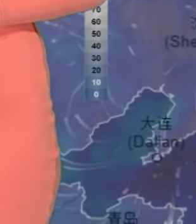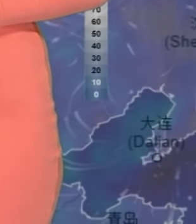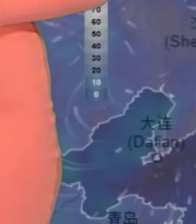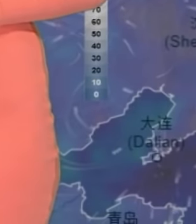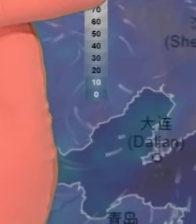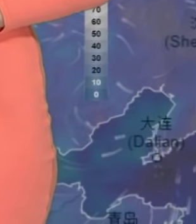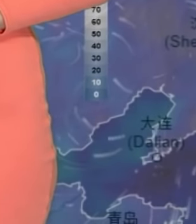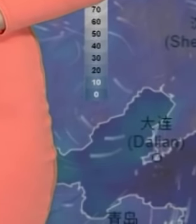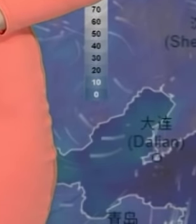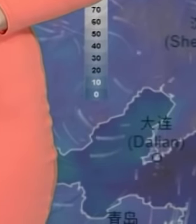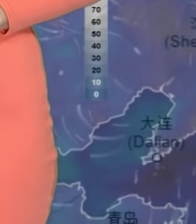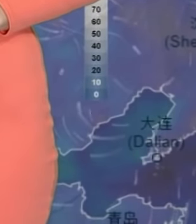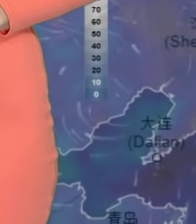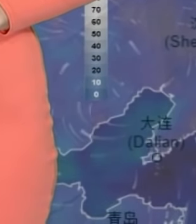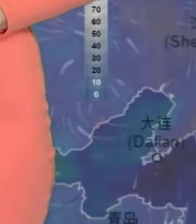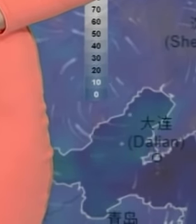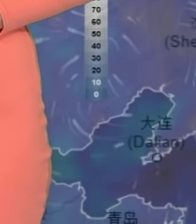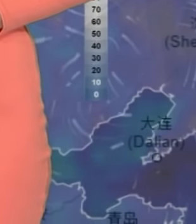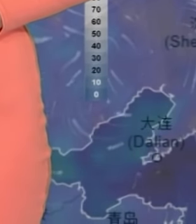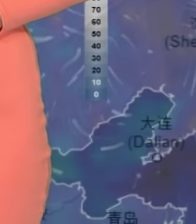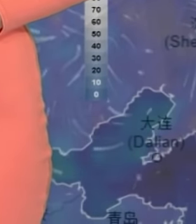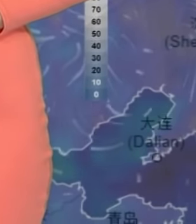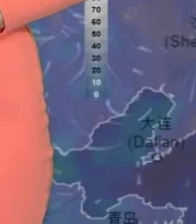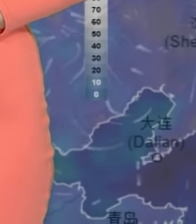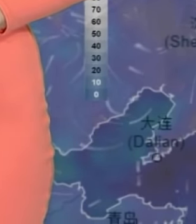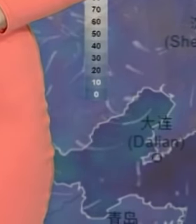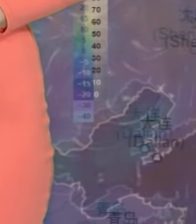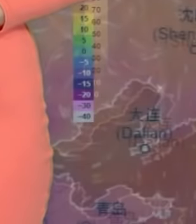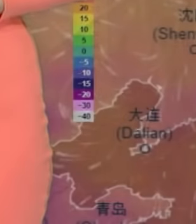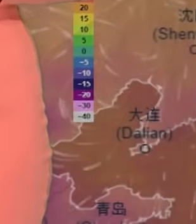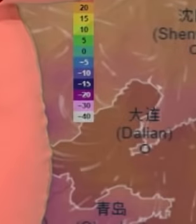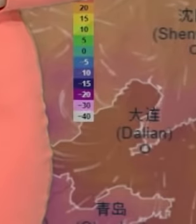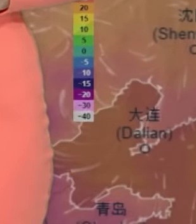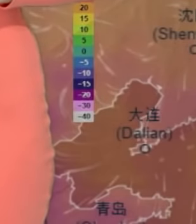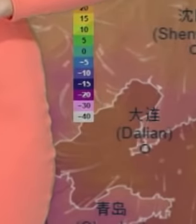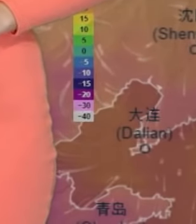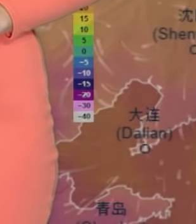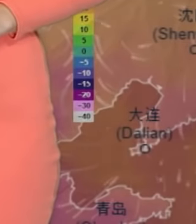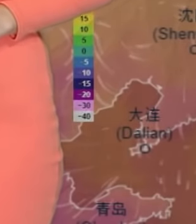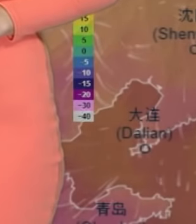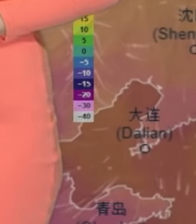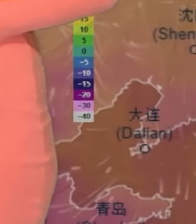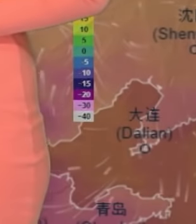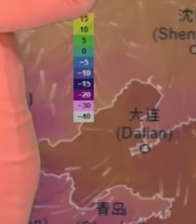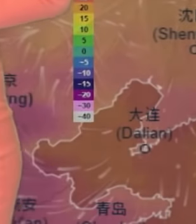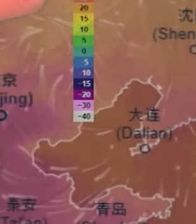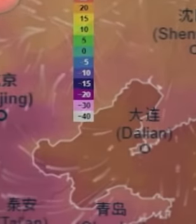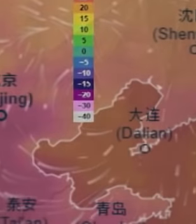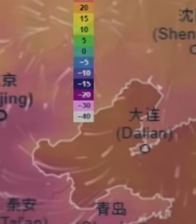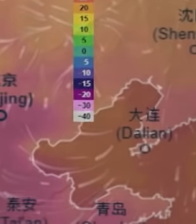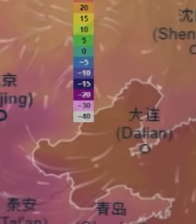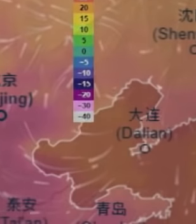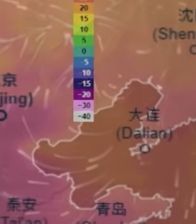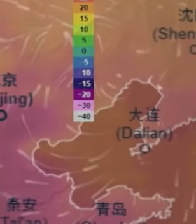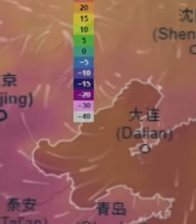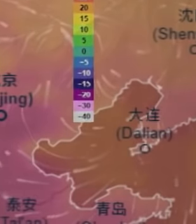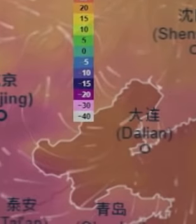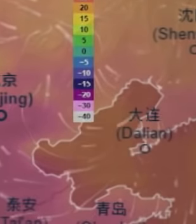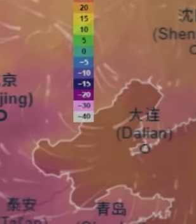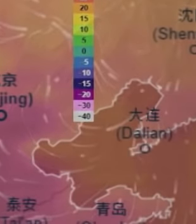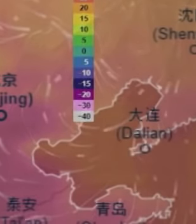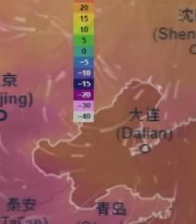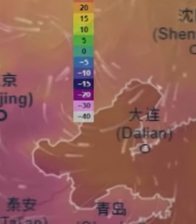чиглэлтэйгээр секунд 6-аас 1 метр хүртэл салхилна. Агаарын температурын хувьд харьцангуй сэрүүхэн уур амьсгал зохиолдог. Монгол Алтай нуур болон Хангай хөвсгөл